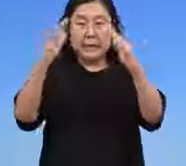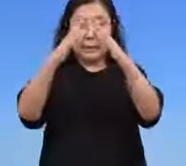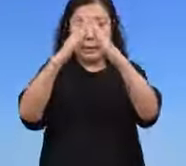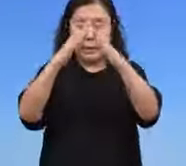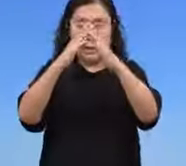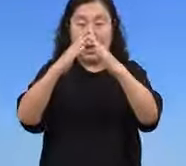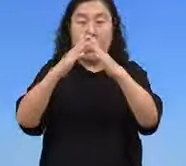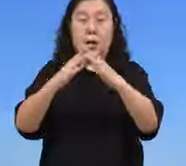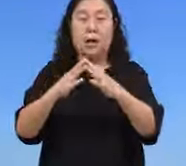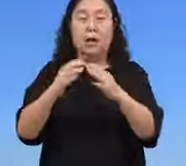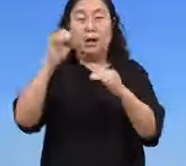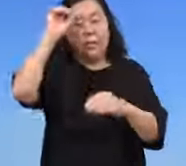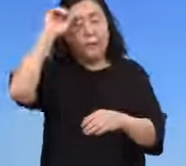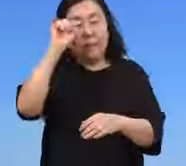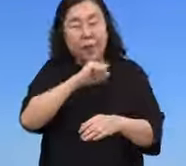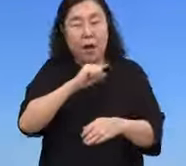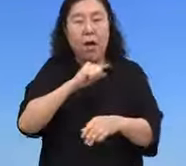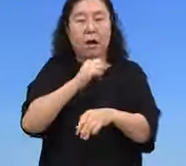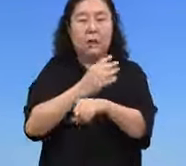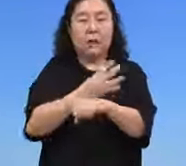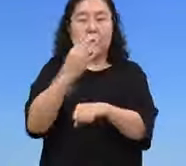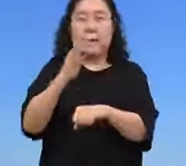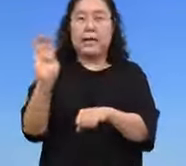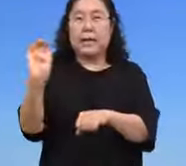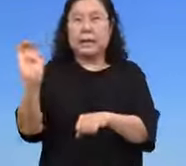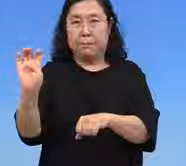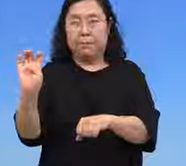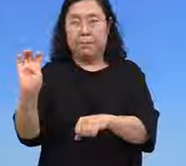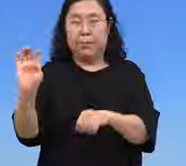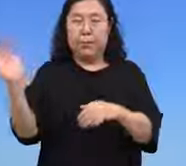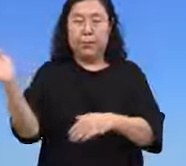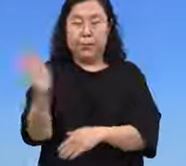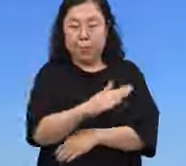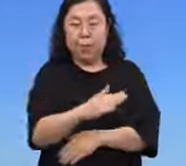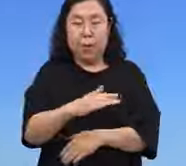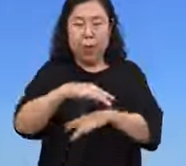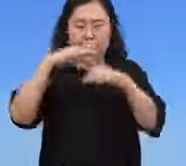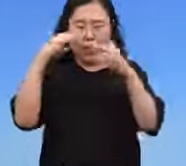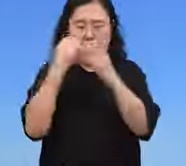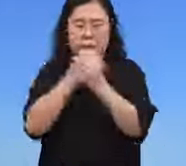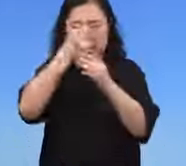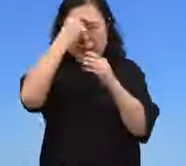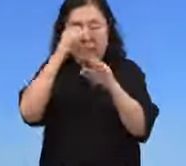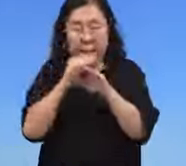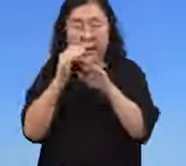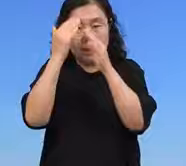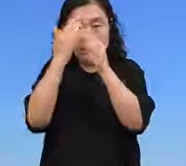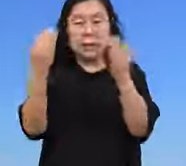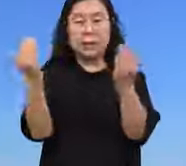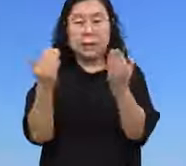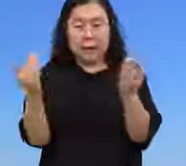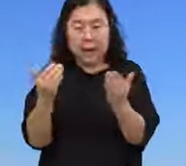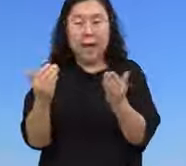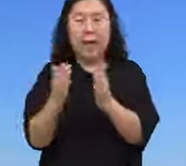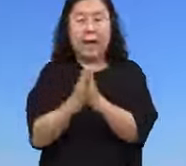이제 새벽 4시 40분부터 온전히 예배하는 일에만 몰두하게 되기를 바랍니다.